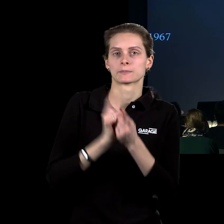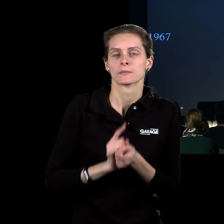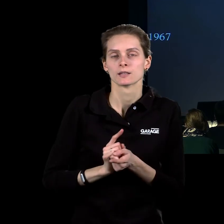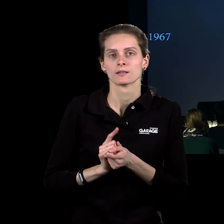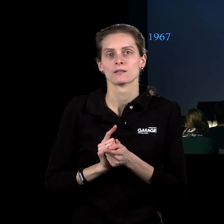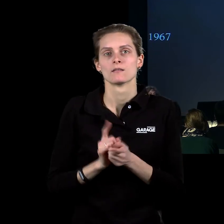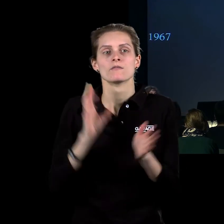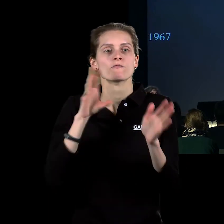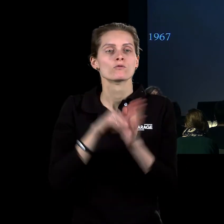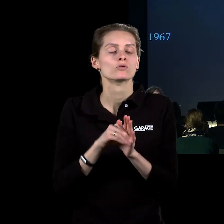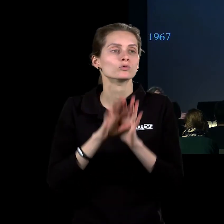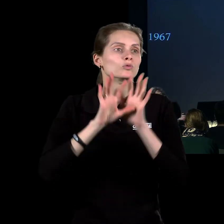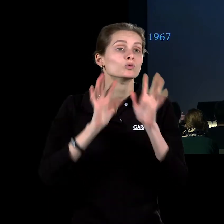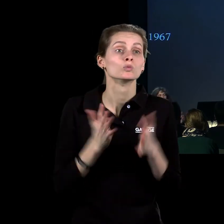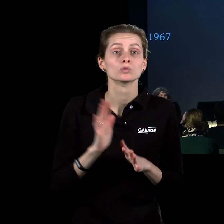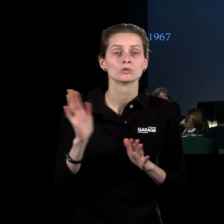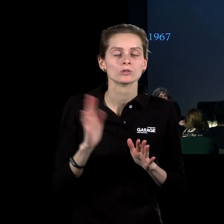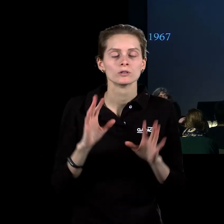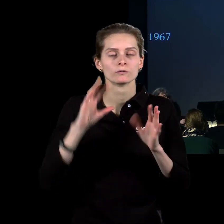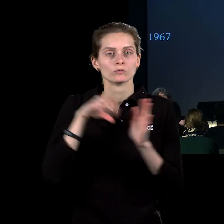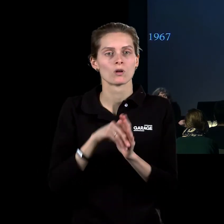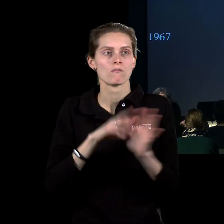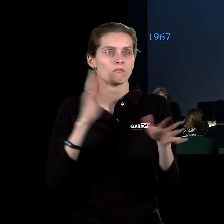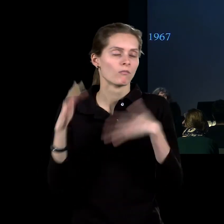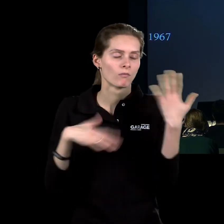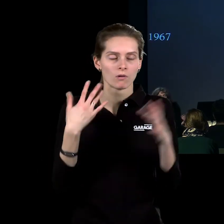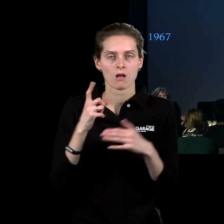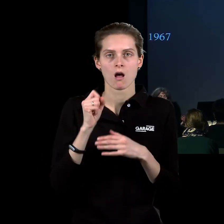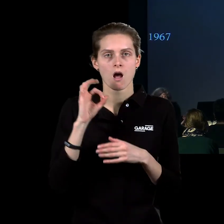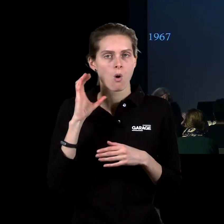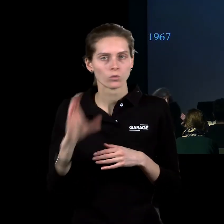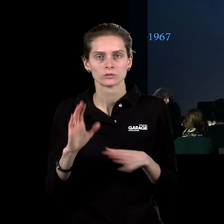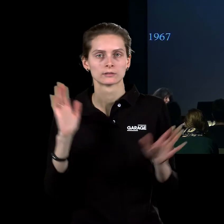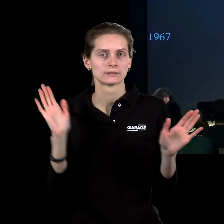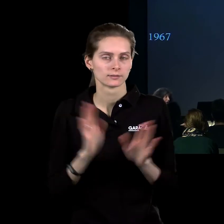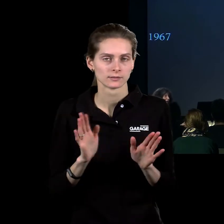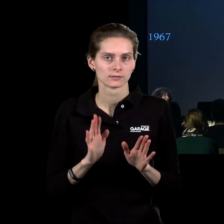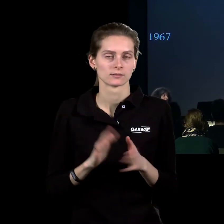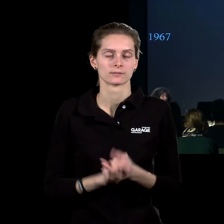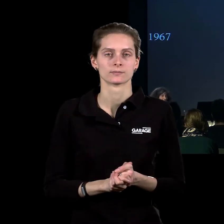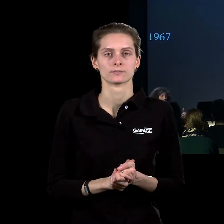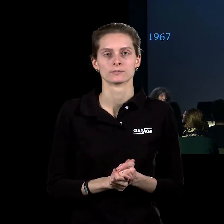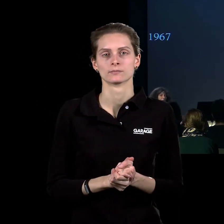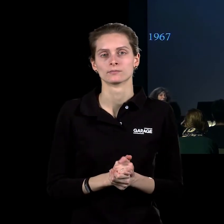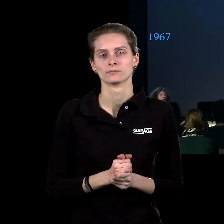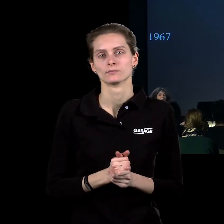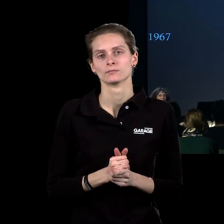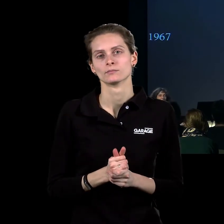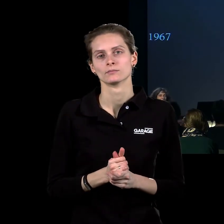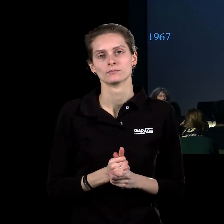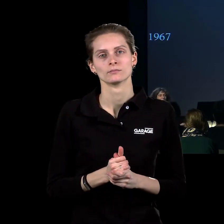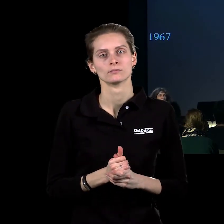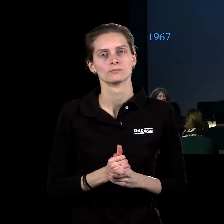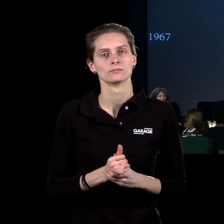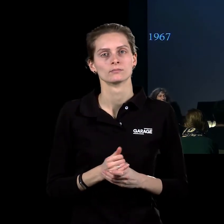себя не случай, да, включает в себя хаос, включает в себя непредсказуемость, которая свойственна не